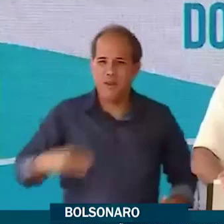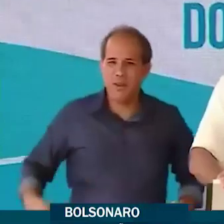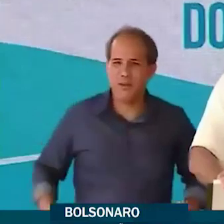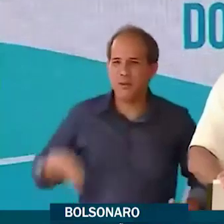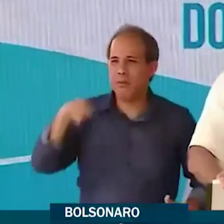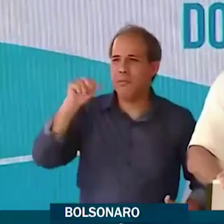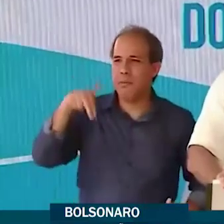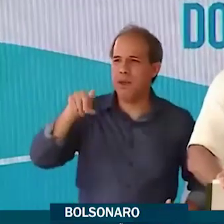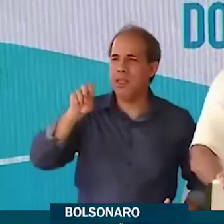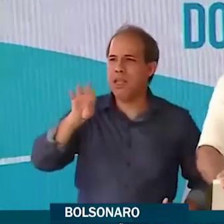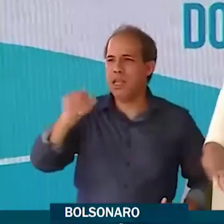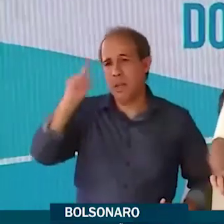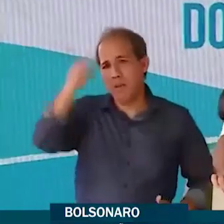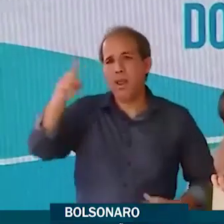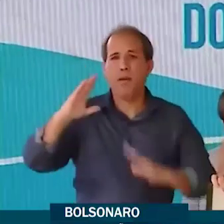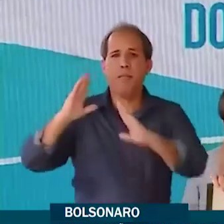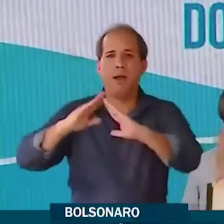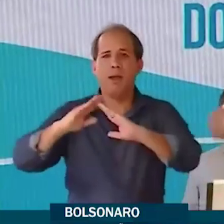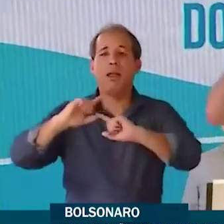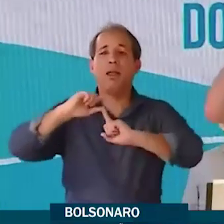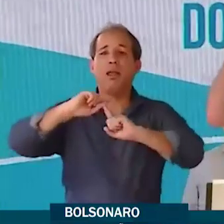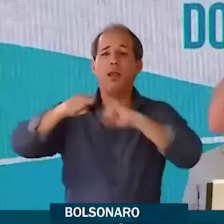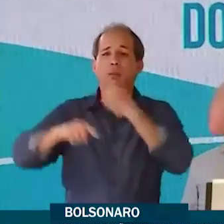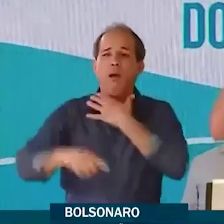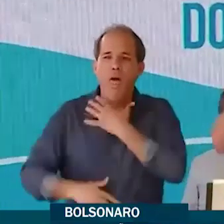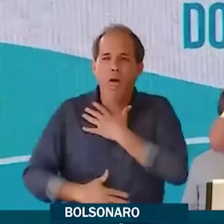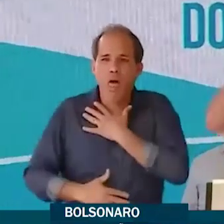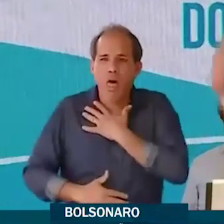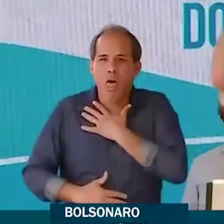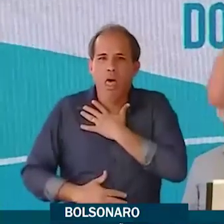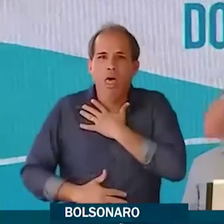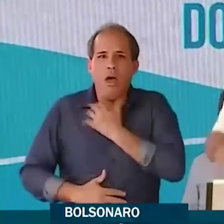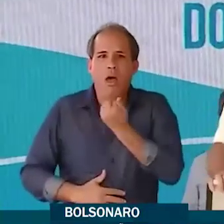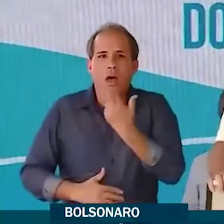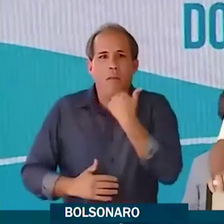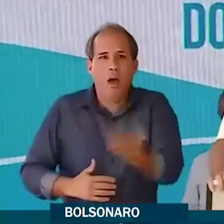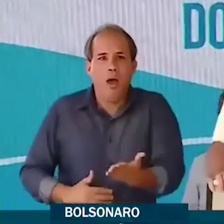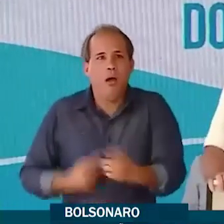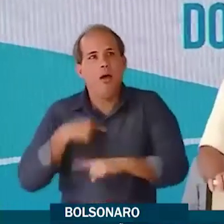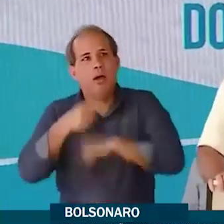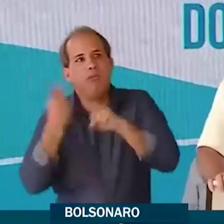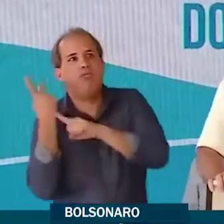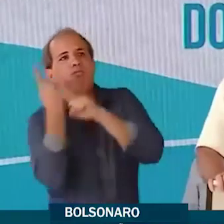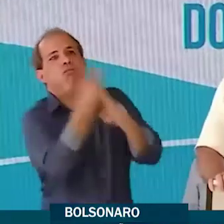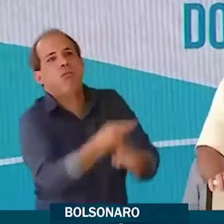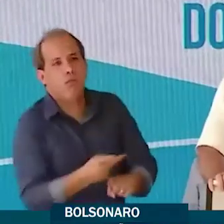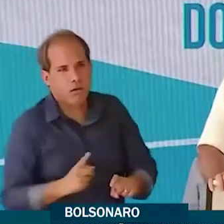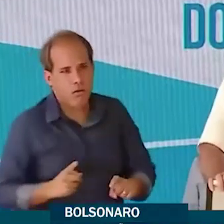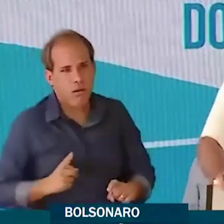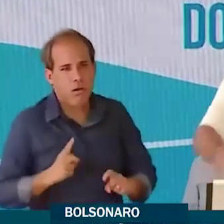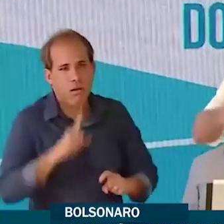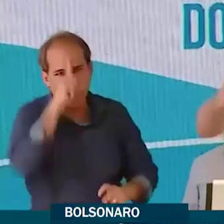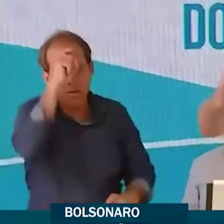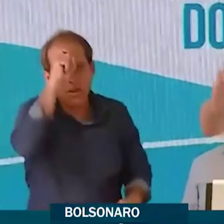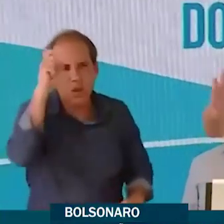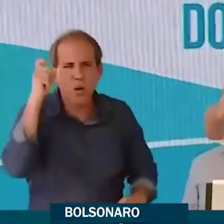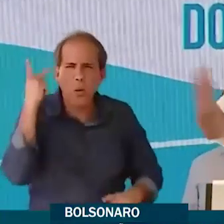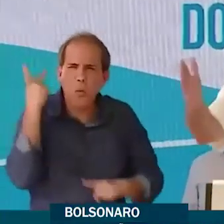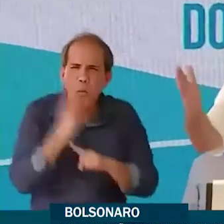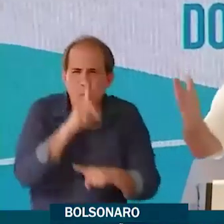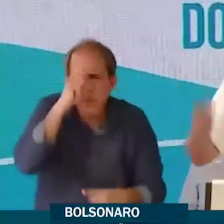mandetta que você deveria ir para casa e quando sentisse falta de ar procurar um hospital a